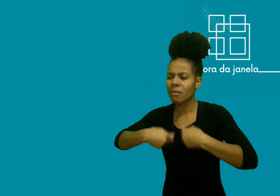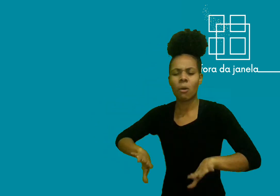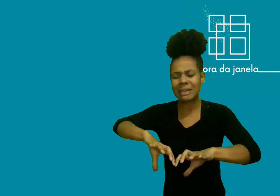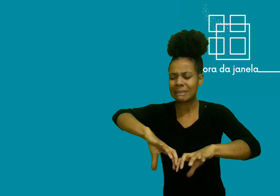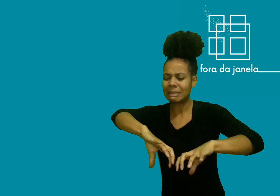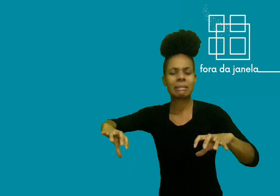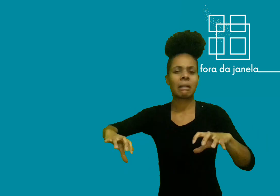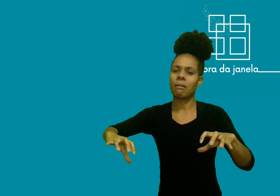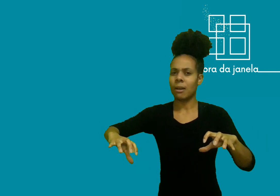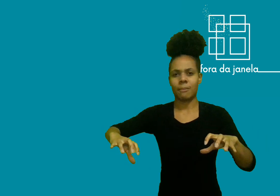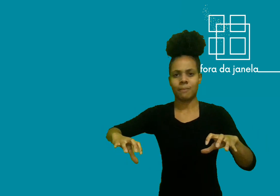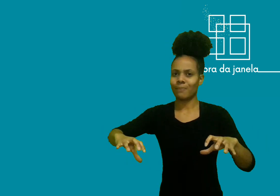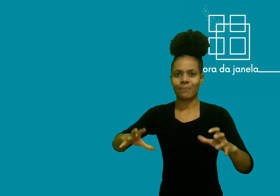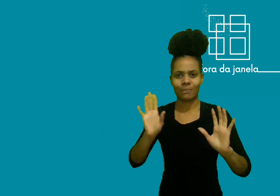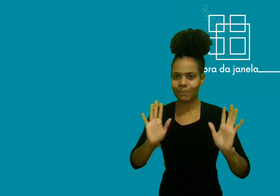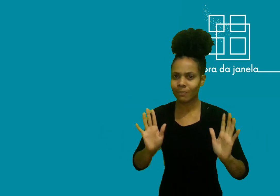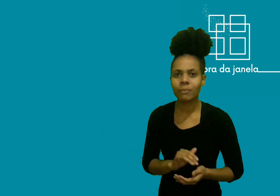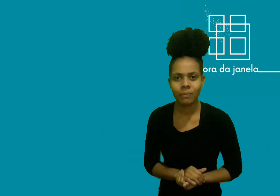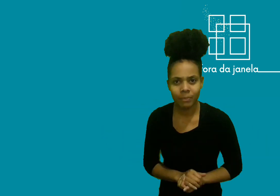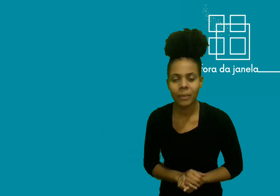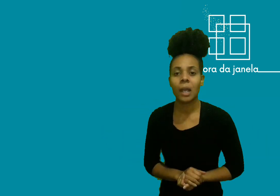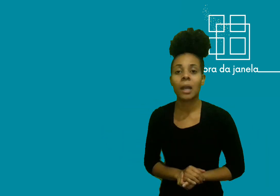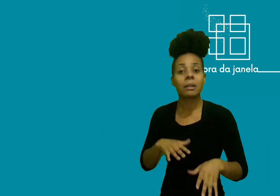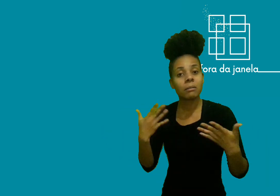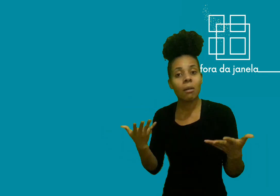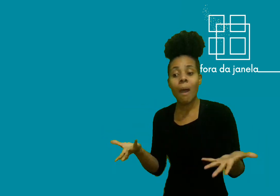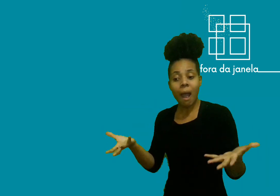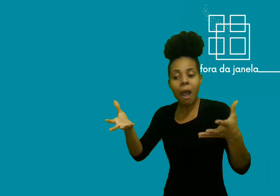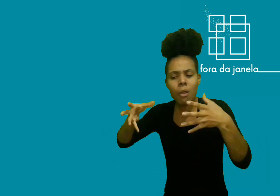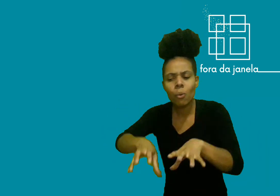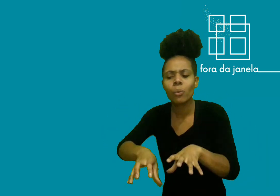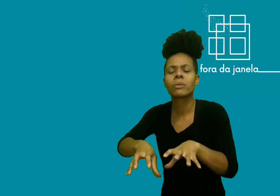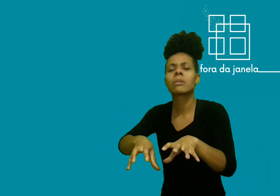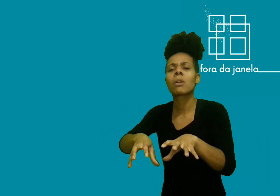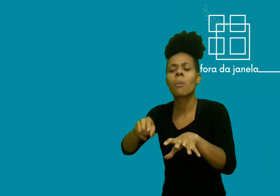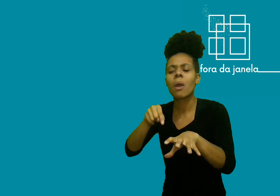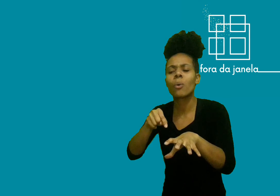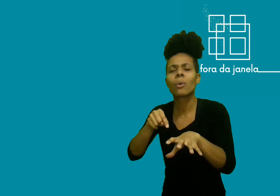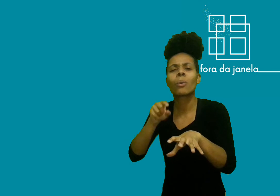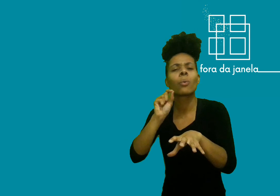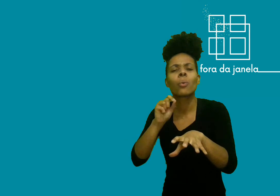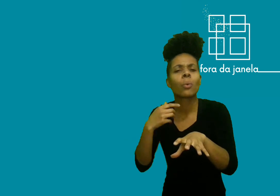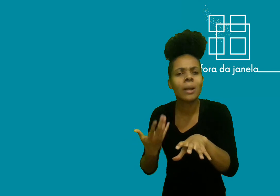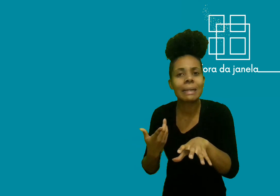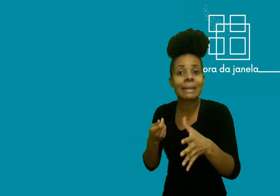essa separação. A gente não tem que olhar para o outro como se ele tivesse separado de nós, né? E eu acho que